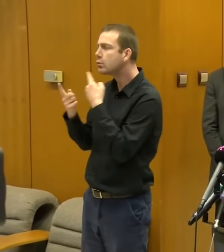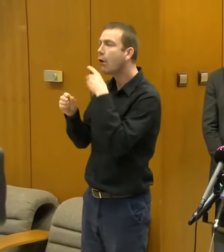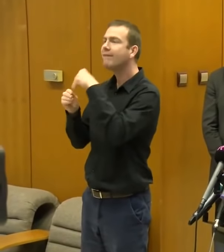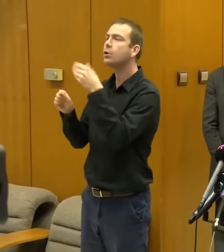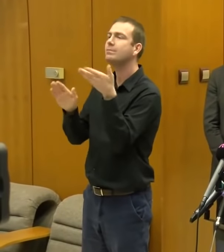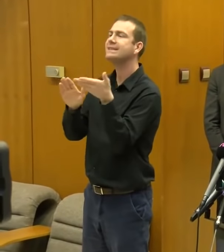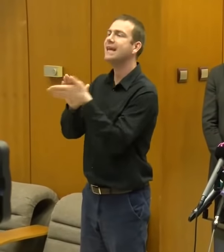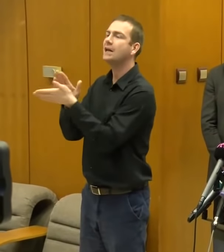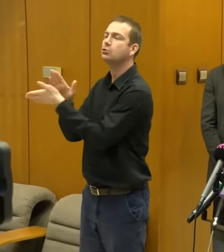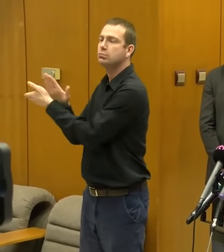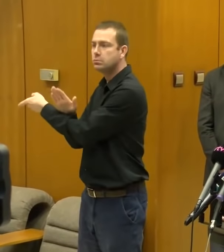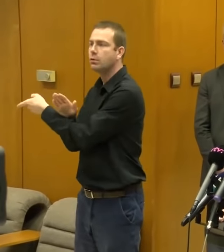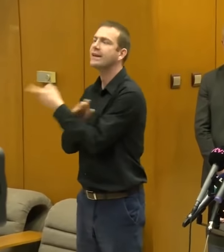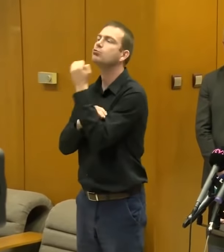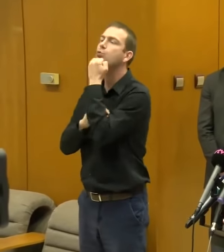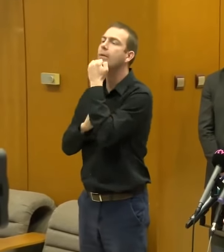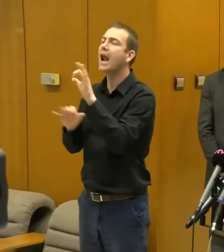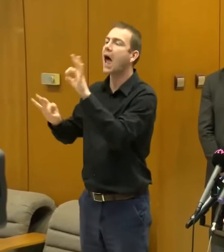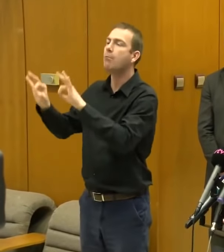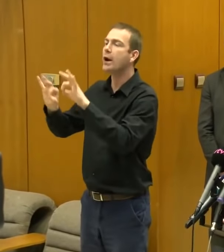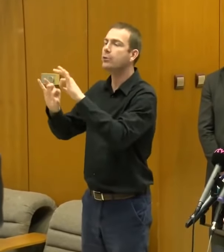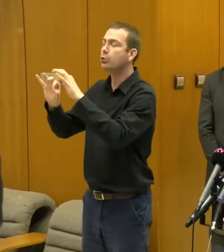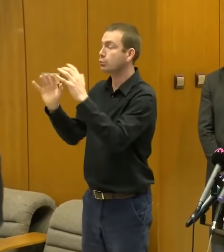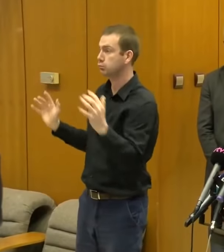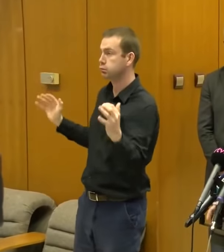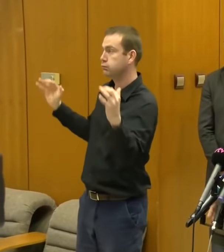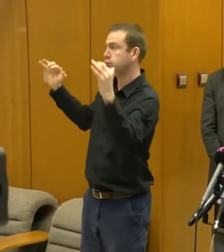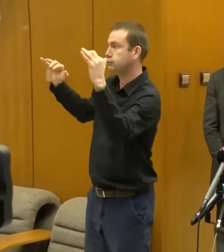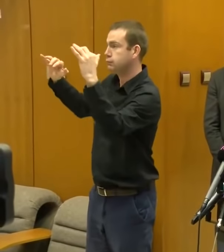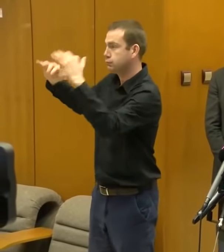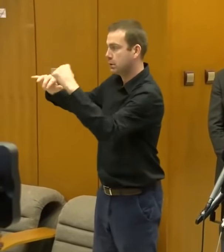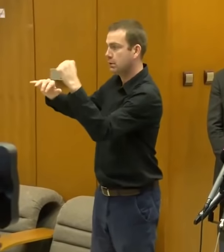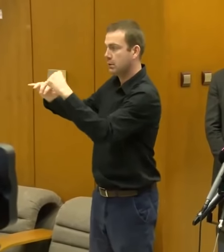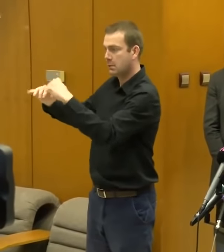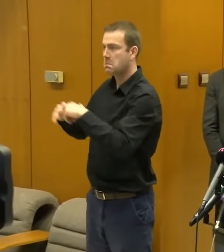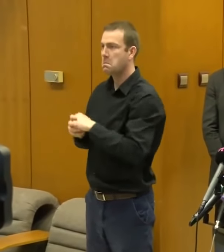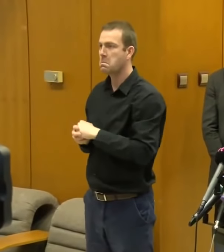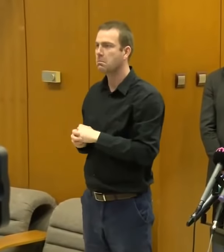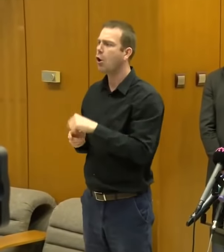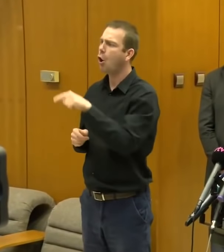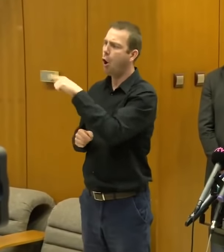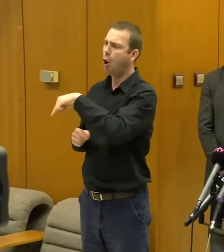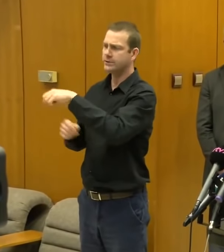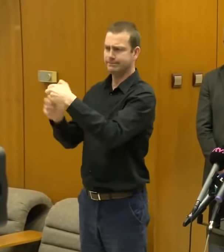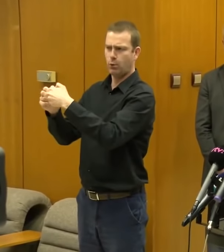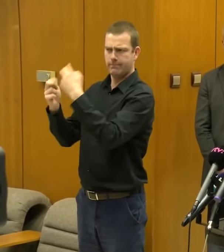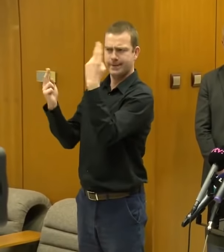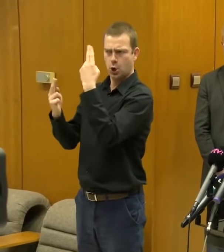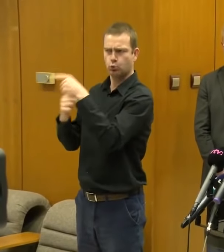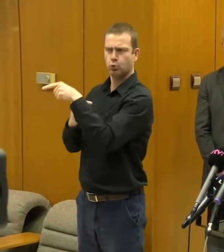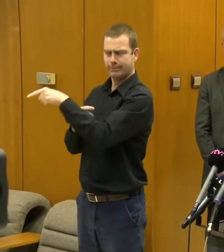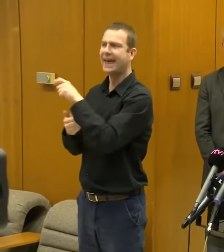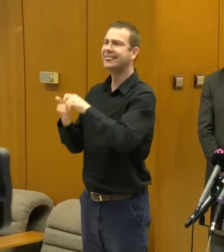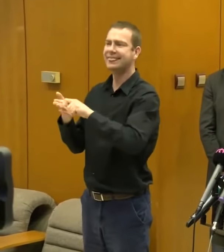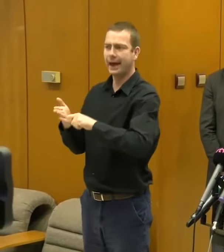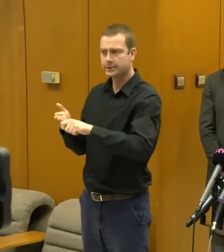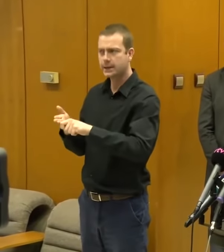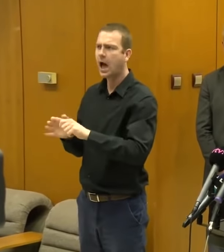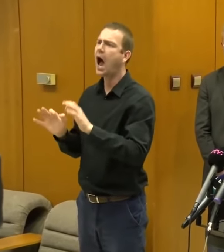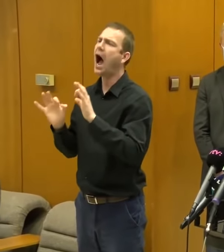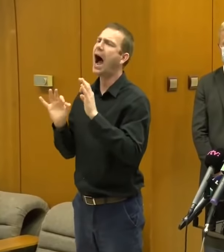či súkromných laboratórií, alebo teda z úradu verejného zdravotníctva, aj teda ďalší ľudia, ktorí sa problematike vyznajú. Mali sme aj asi 3/4